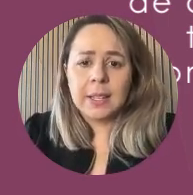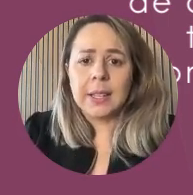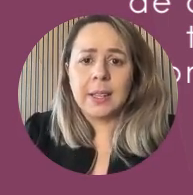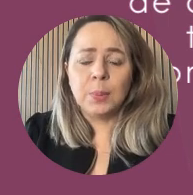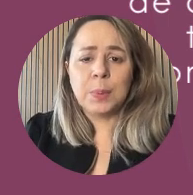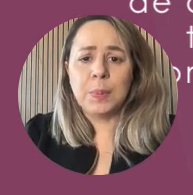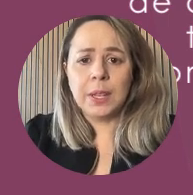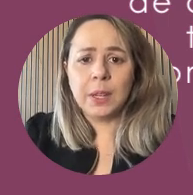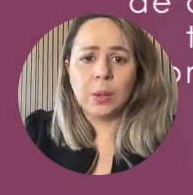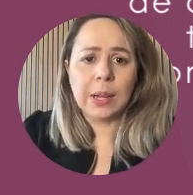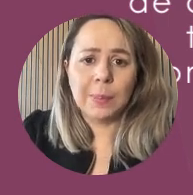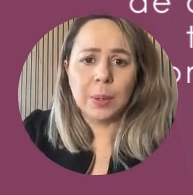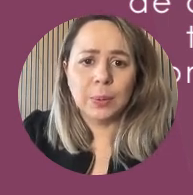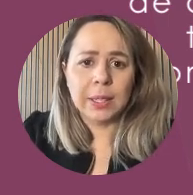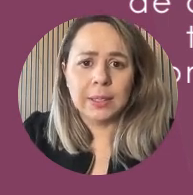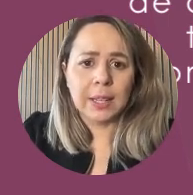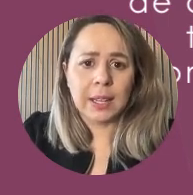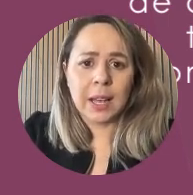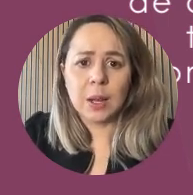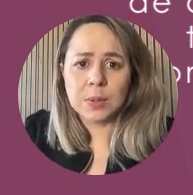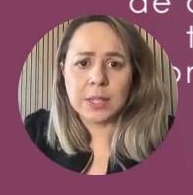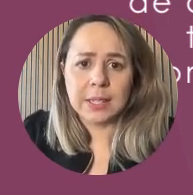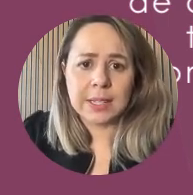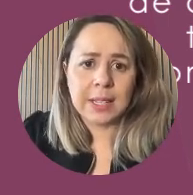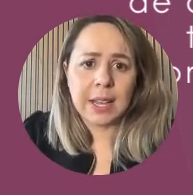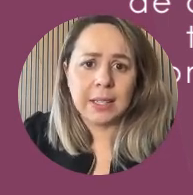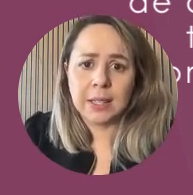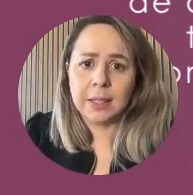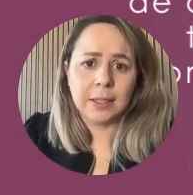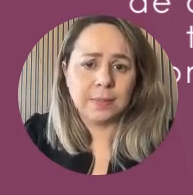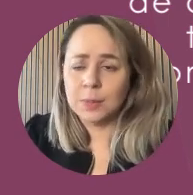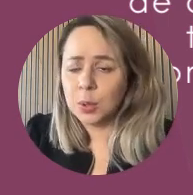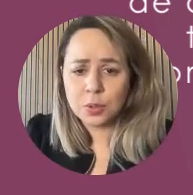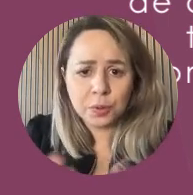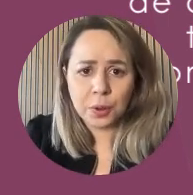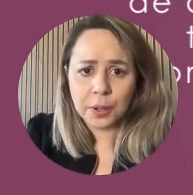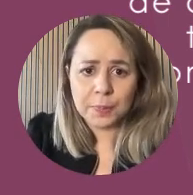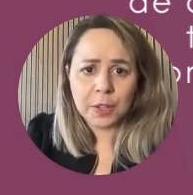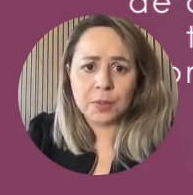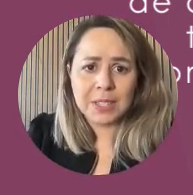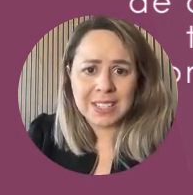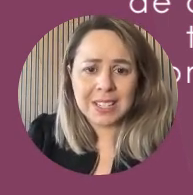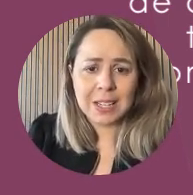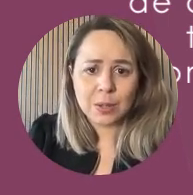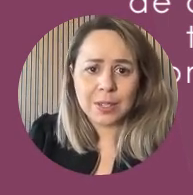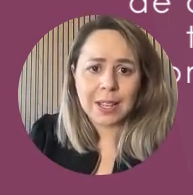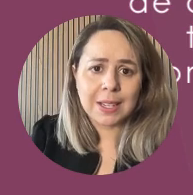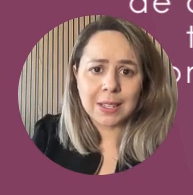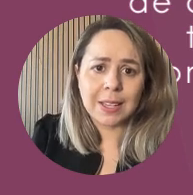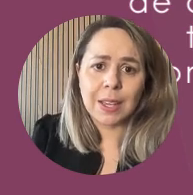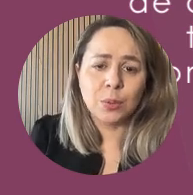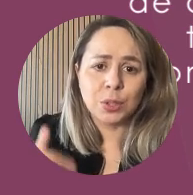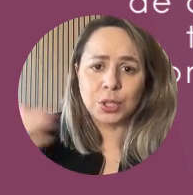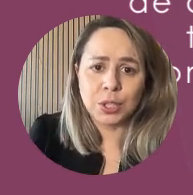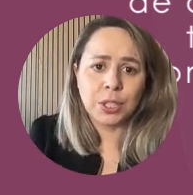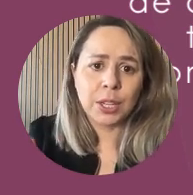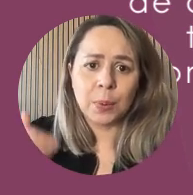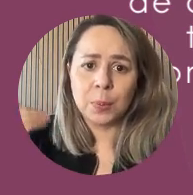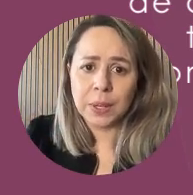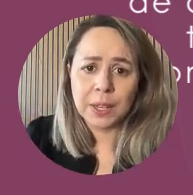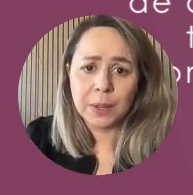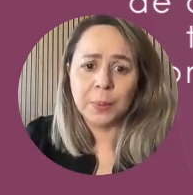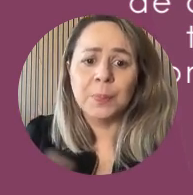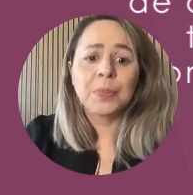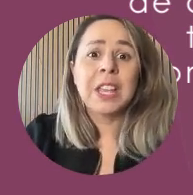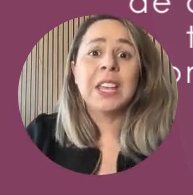apertar o pipi, colocar a mão na calça, na saia, onde for, que vocês associarem que é o xixi, que é